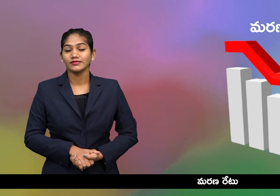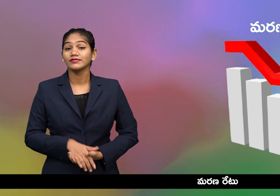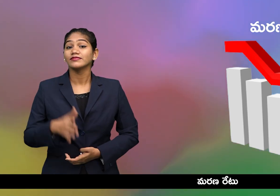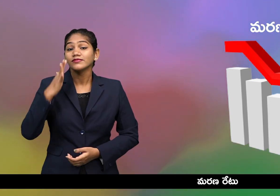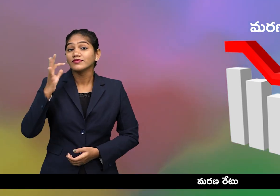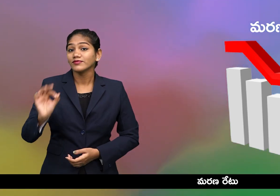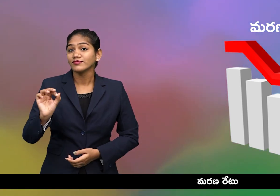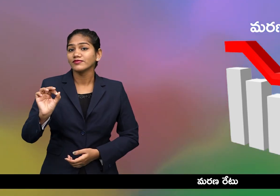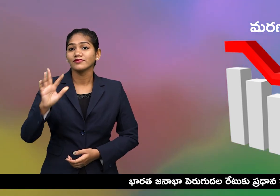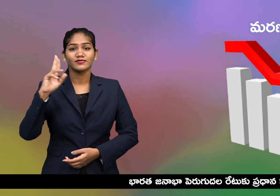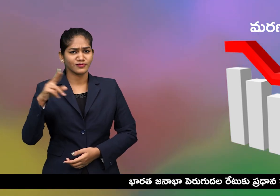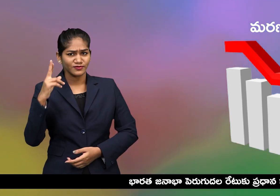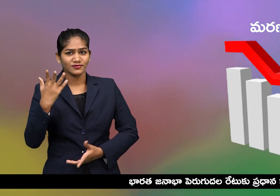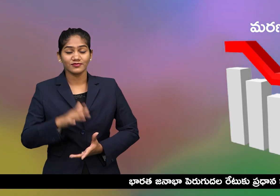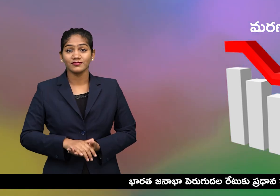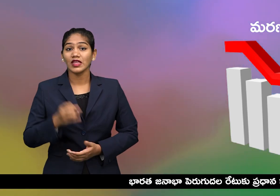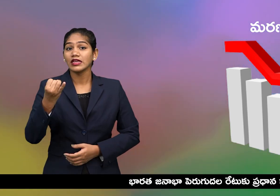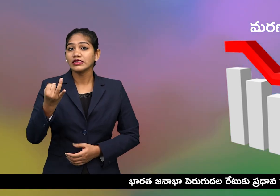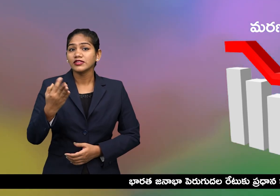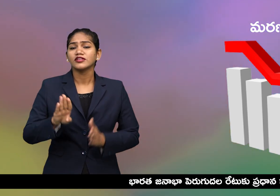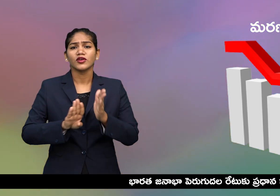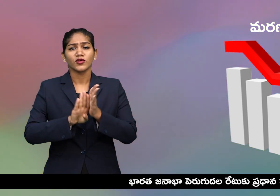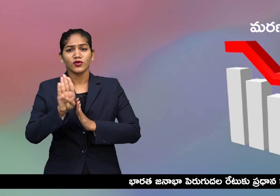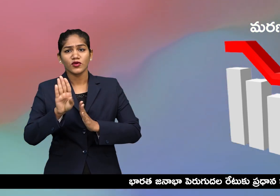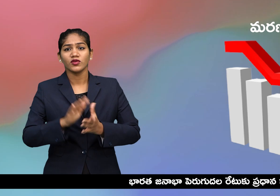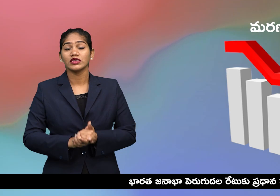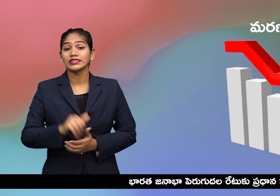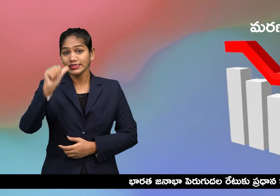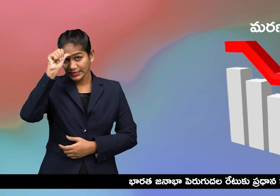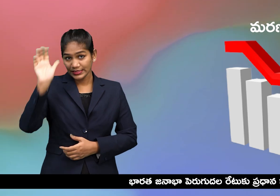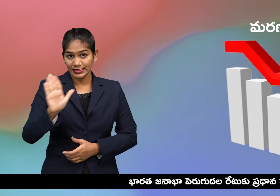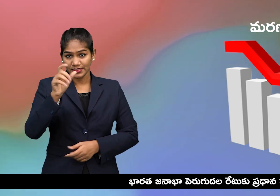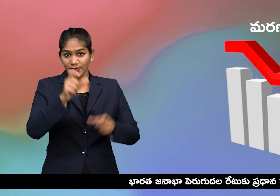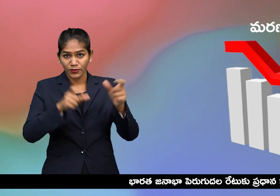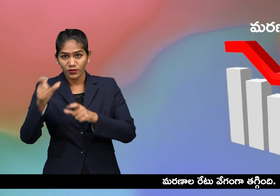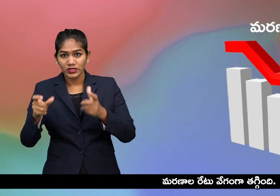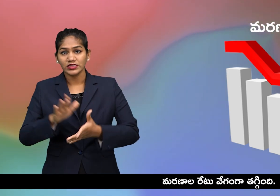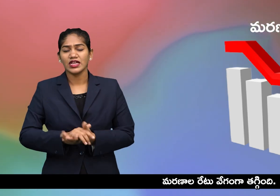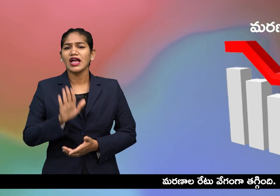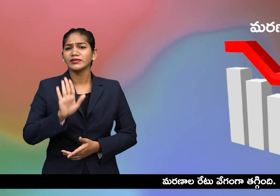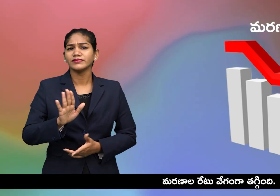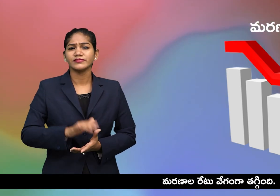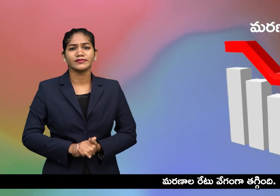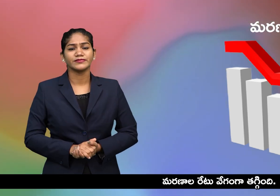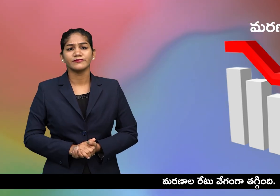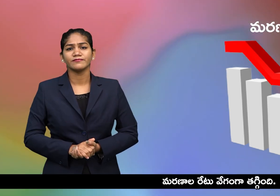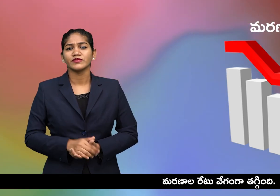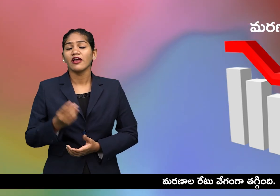మరణ రేటు భారత జనాభా వృద్ధి రేటుకు ప్రధాన కారణం మరణాల రేటు వేగంగా